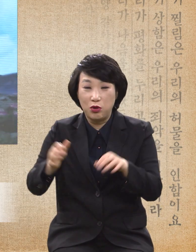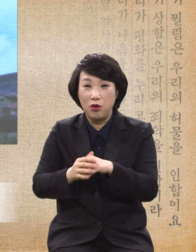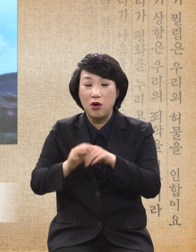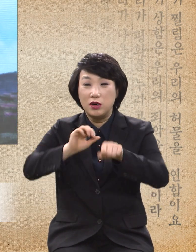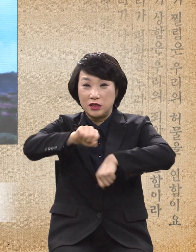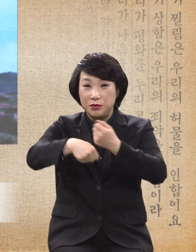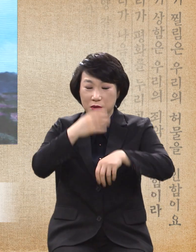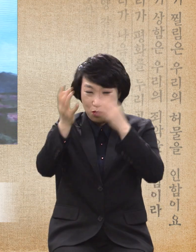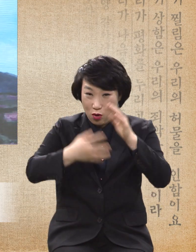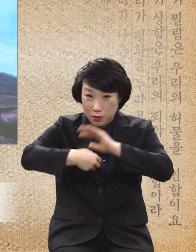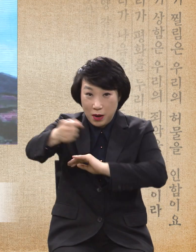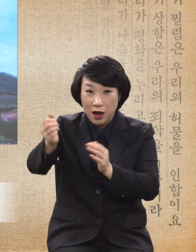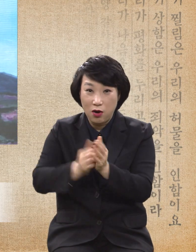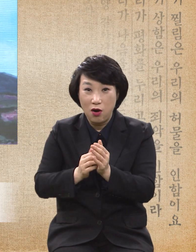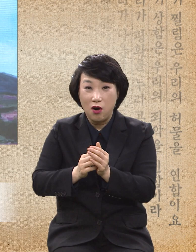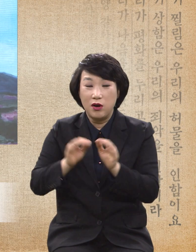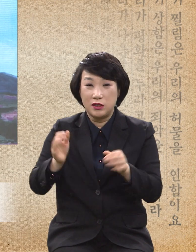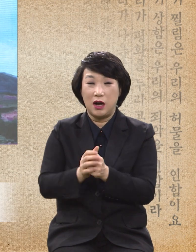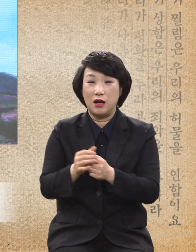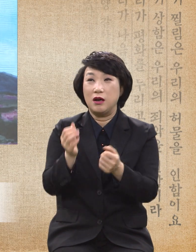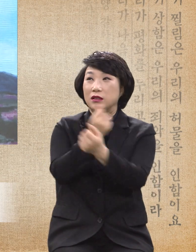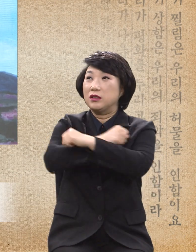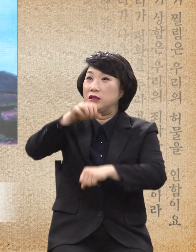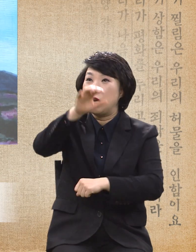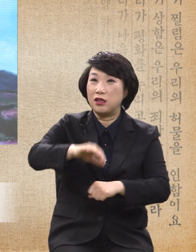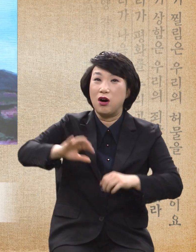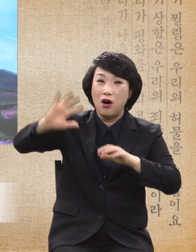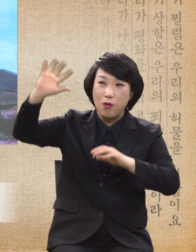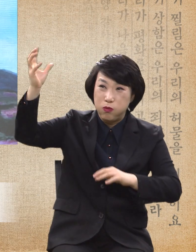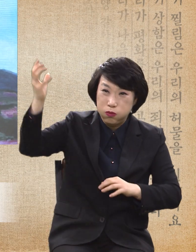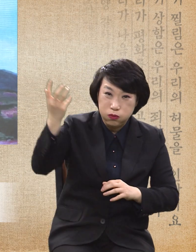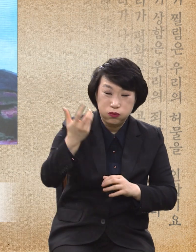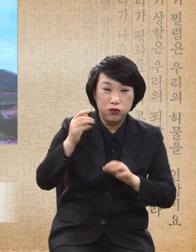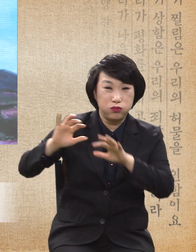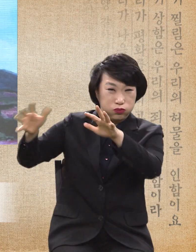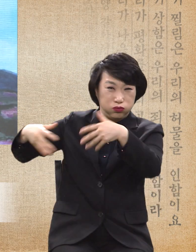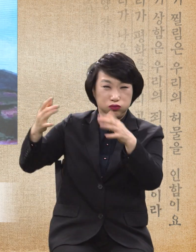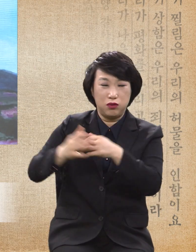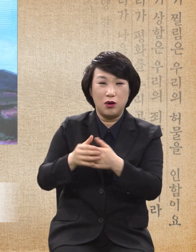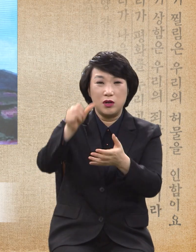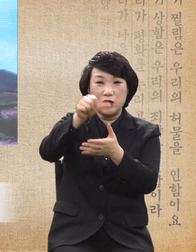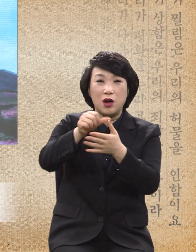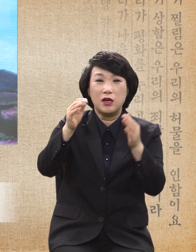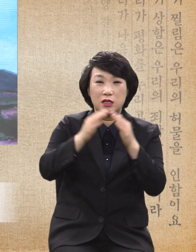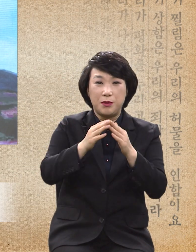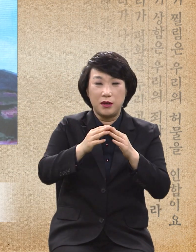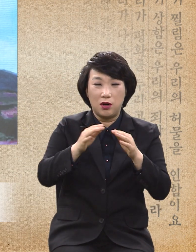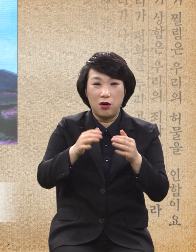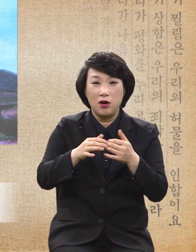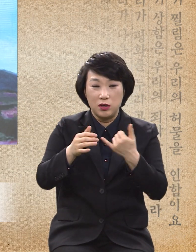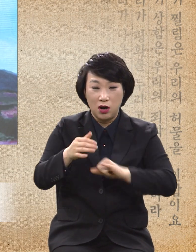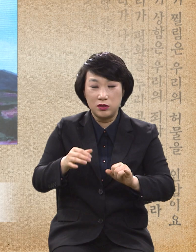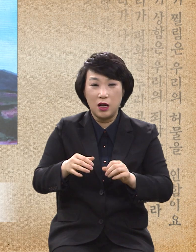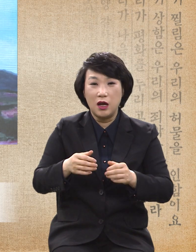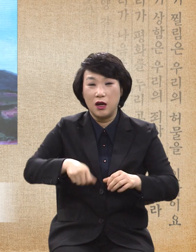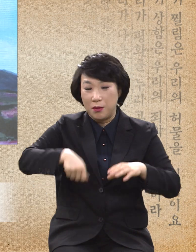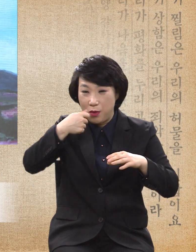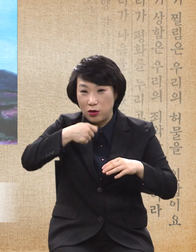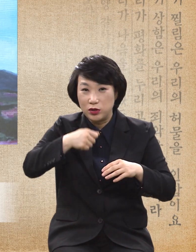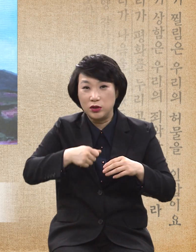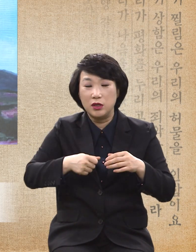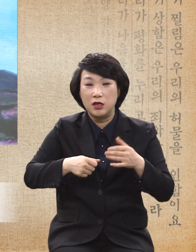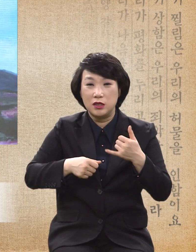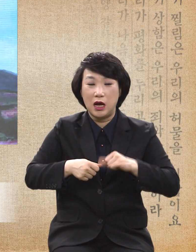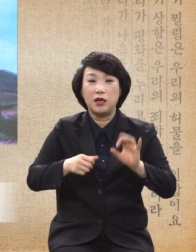짐승 뺏어가고 고침들에서 대풍이 불어 마청의 집에서 식물을 먹는 10자녀를